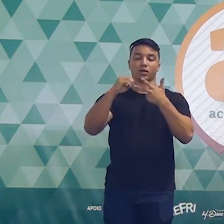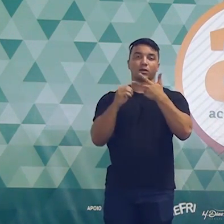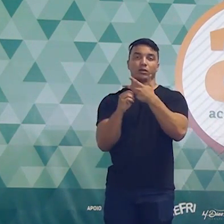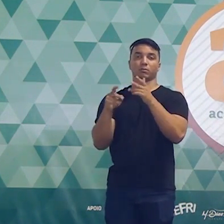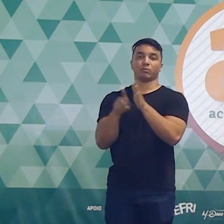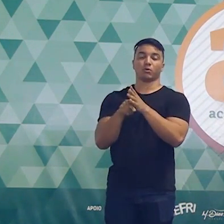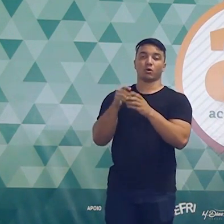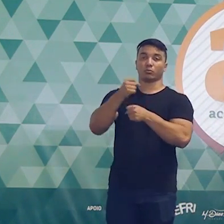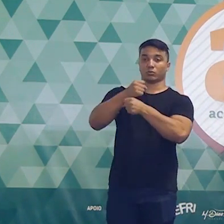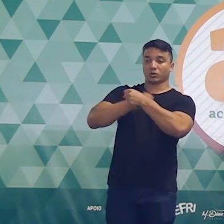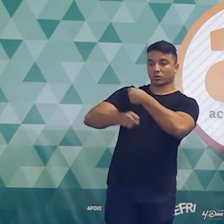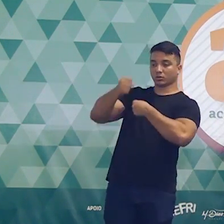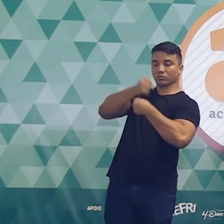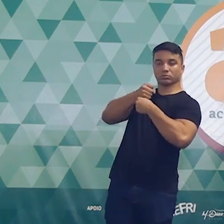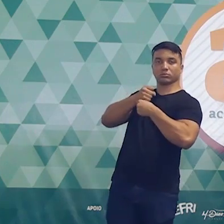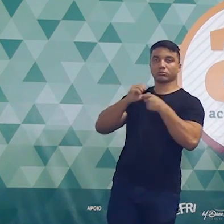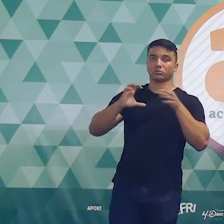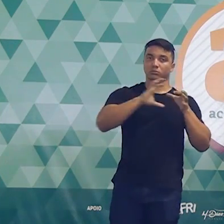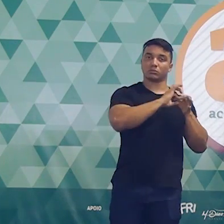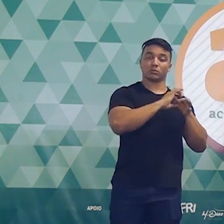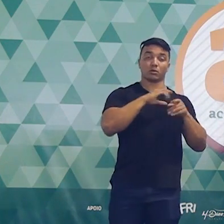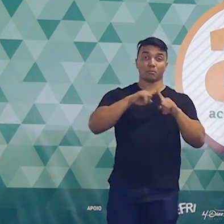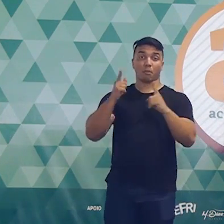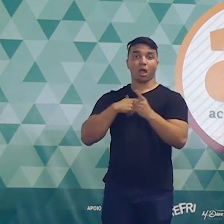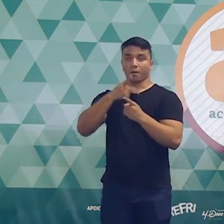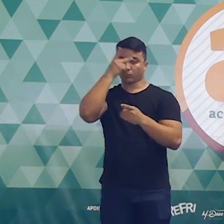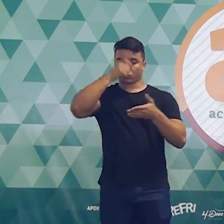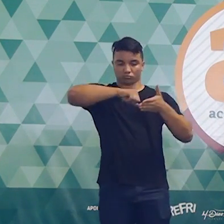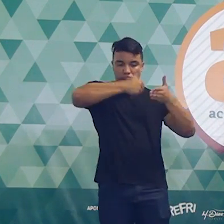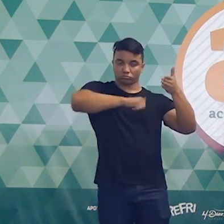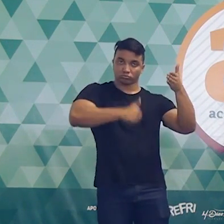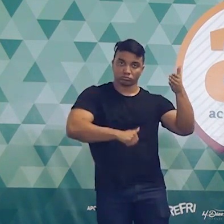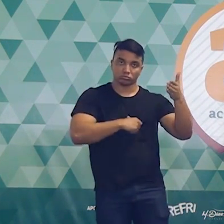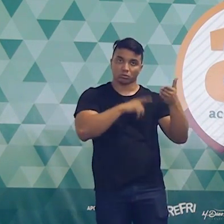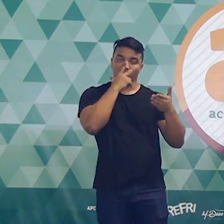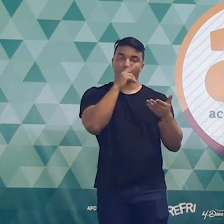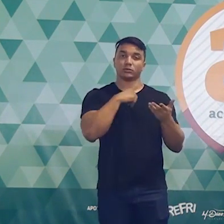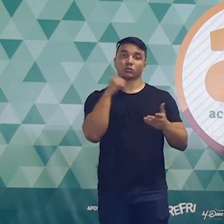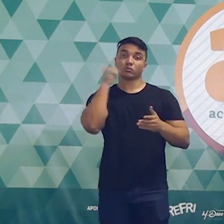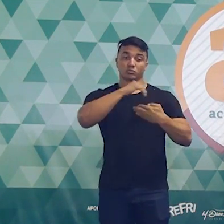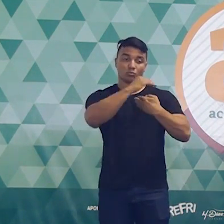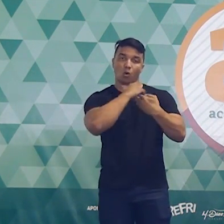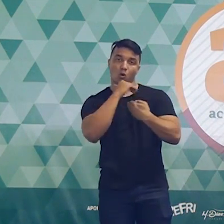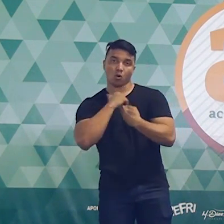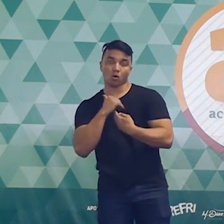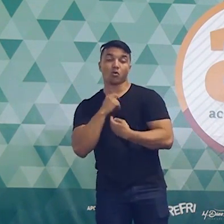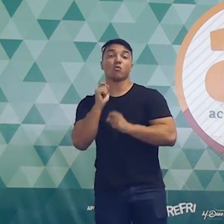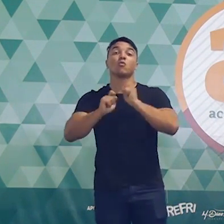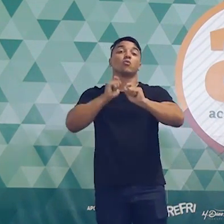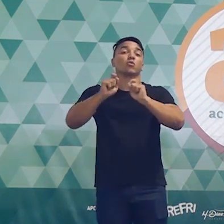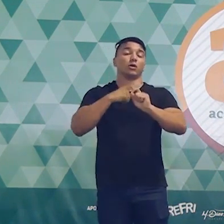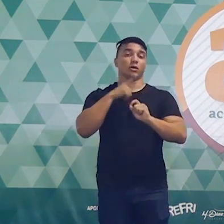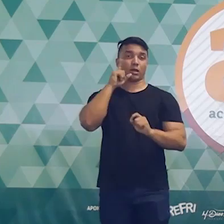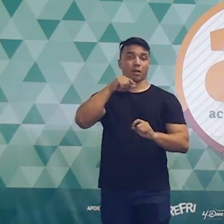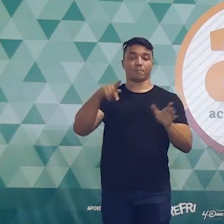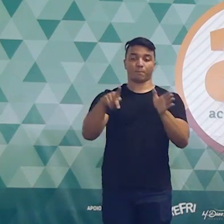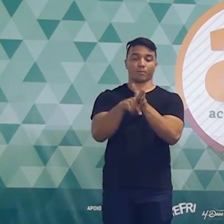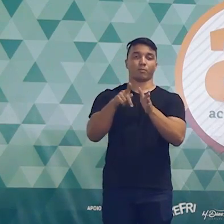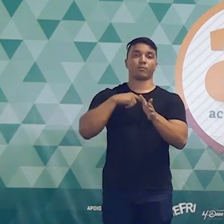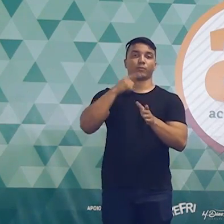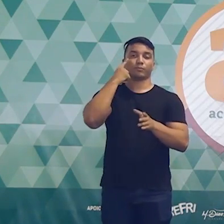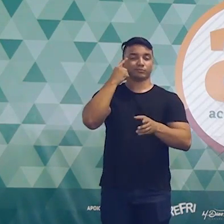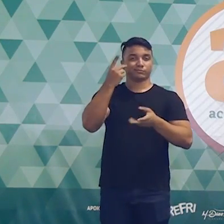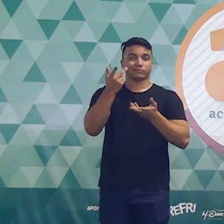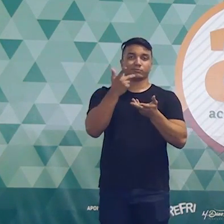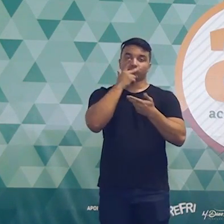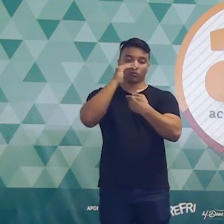ano anterior. Mas os corretores receberam algumas orientações para a correção, e essas